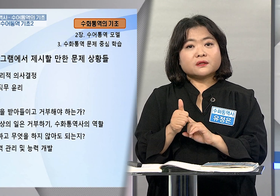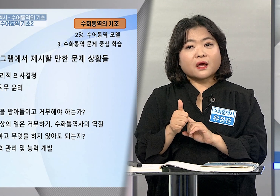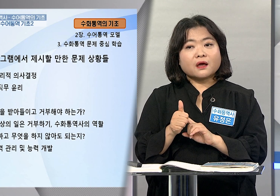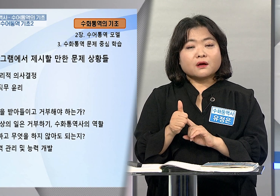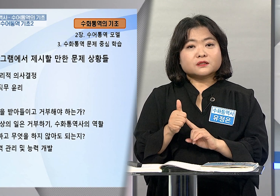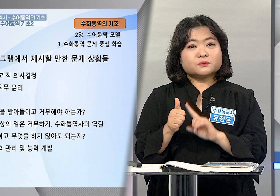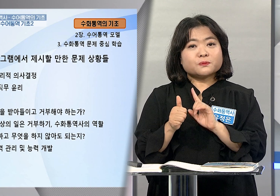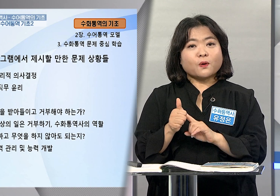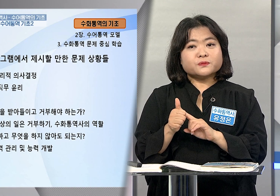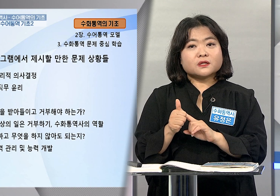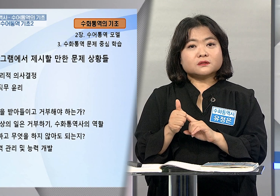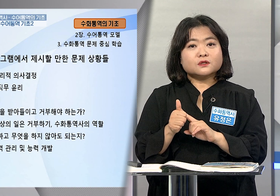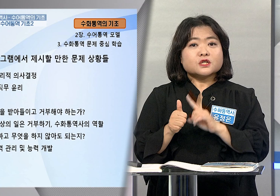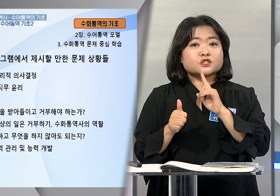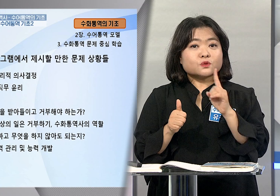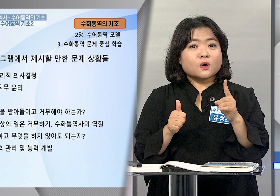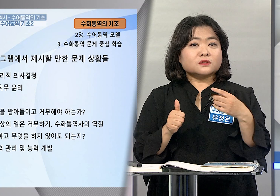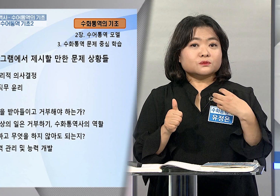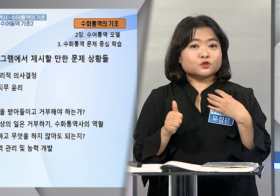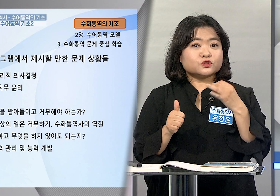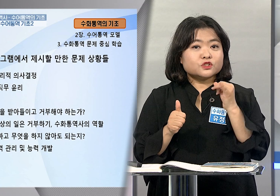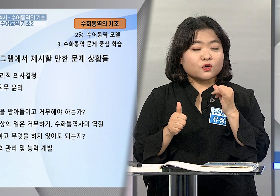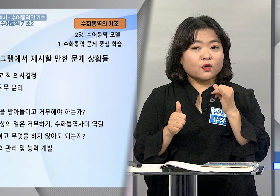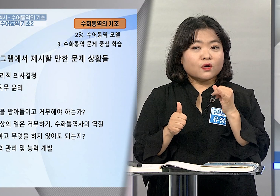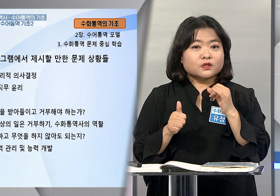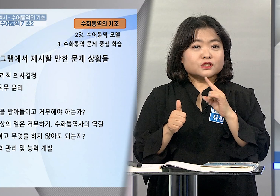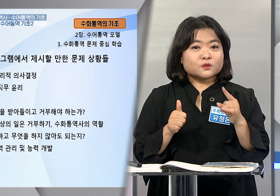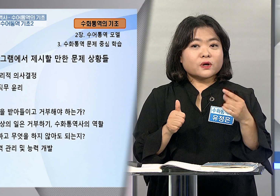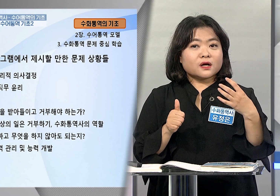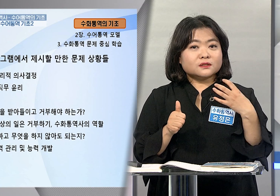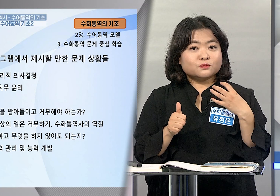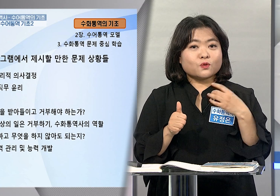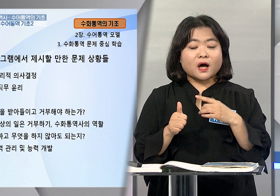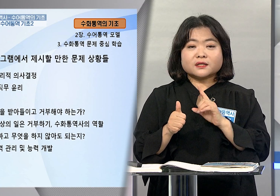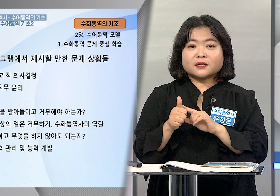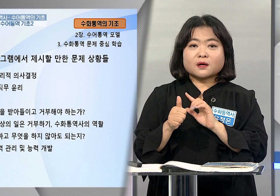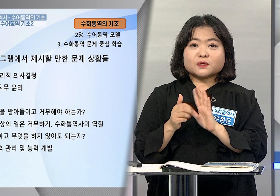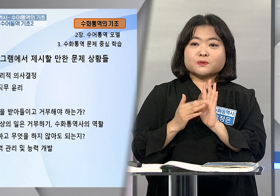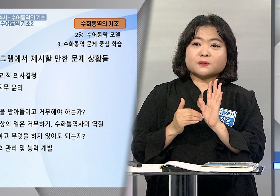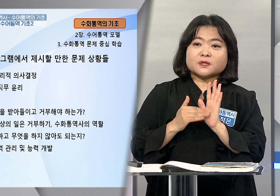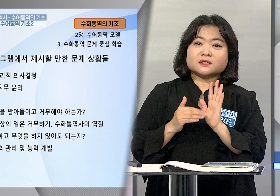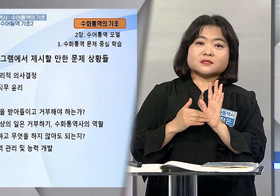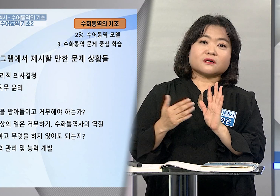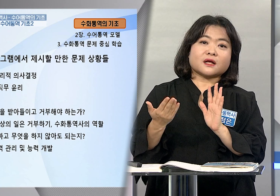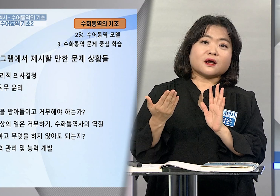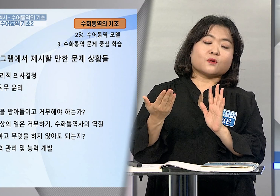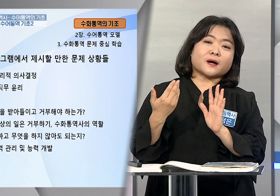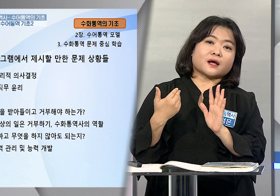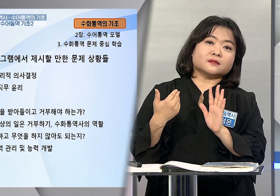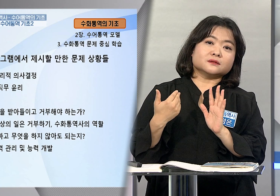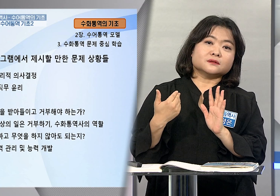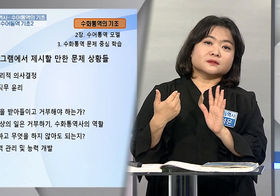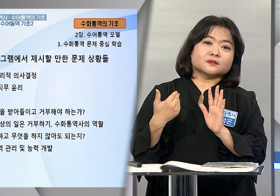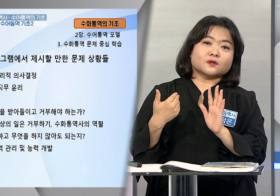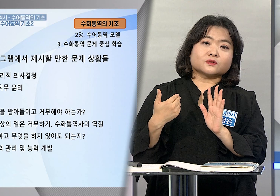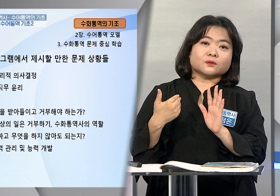범죄인데 그럼 이 범죄는 신고할 의무도 있죠. 신고해야 할 의무와 이 사람이 비밀을 지켜달라고 말하는 어떤